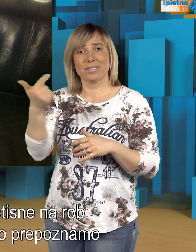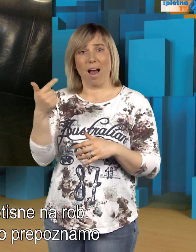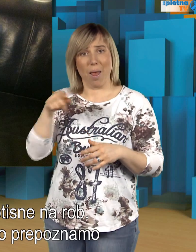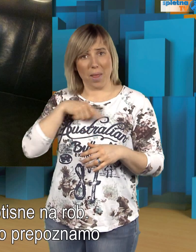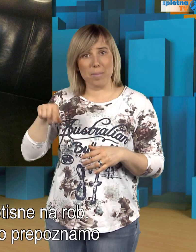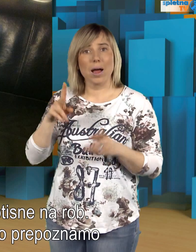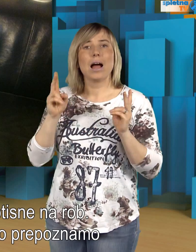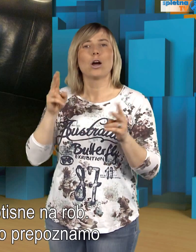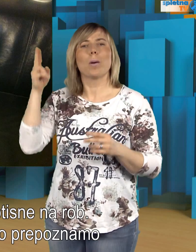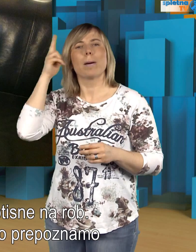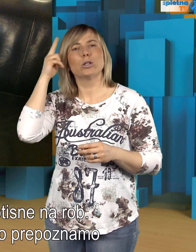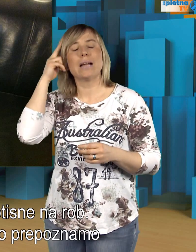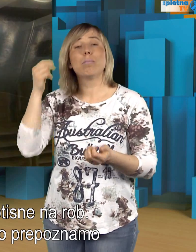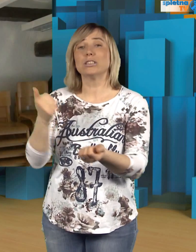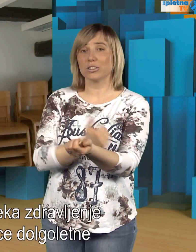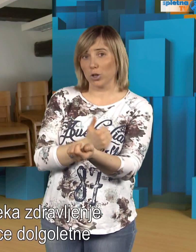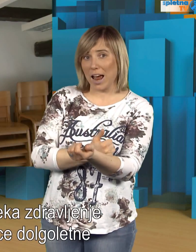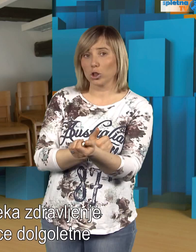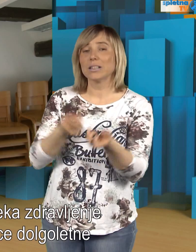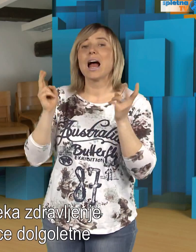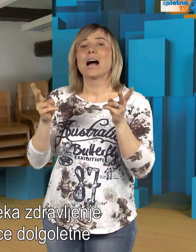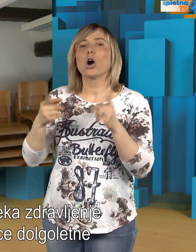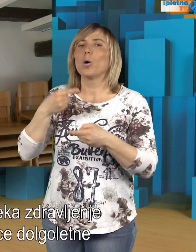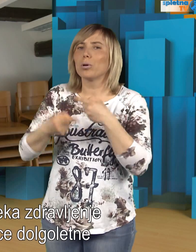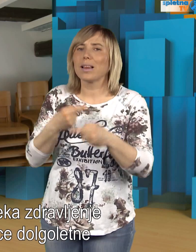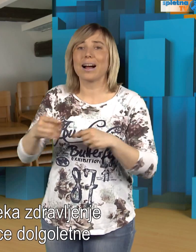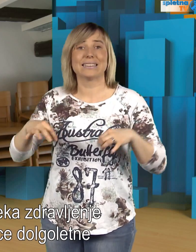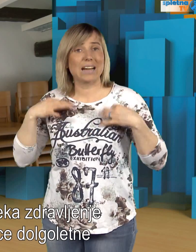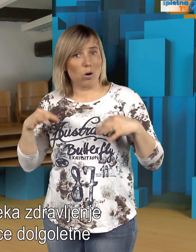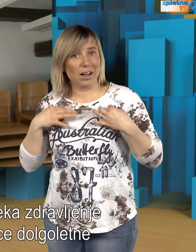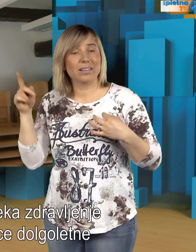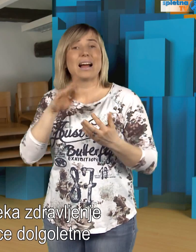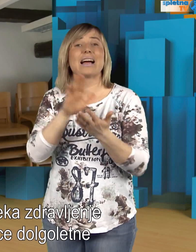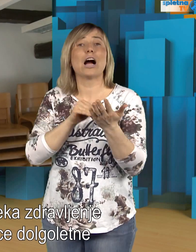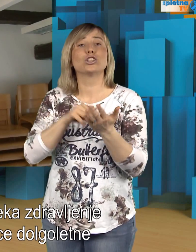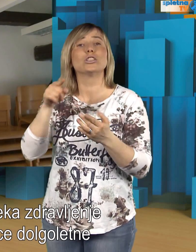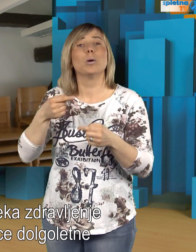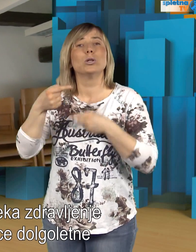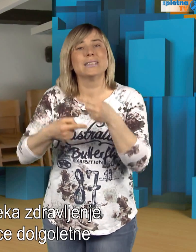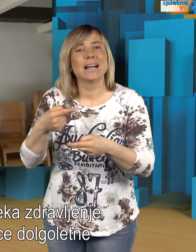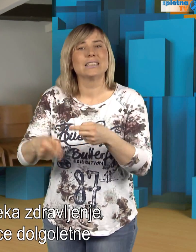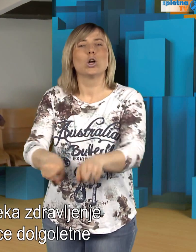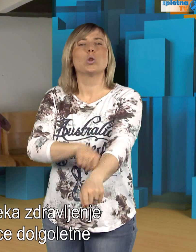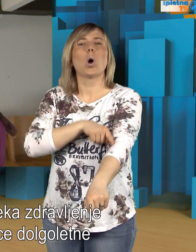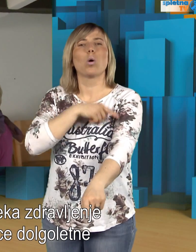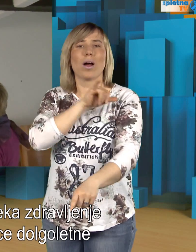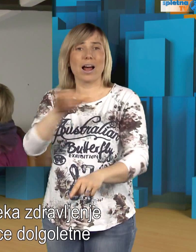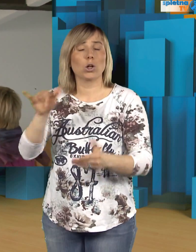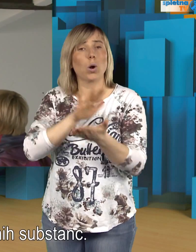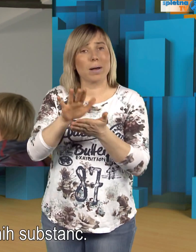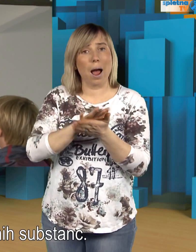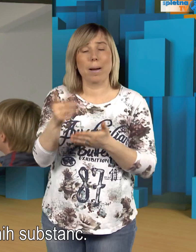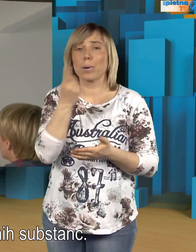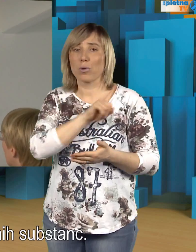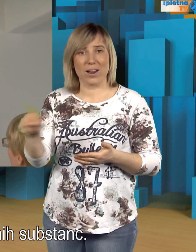Razložila sta nam, kako prepoznamo zasvojenost, kako poteka zdravljenje in kakšne so posledice dolgoletne